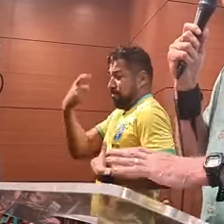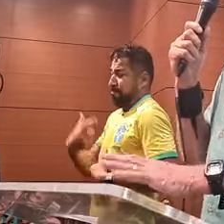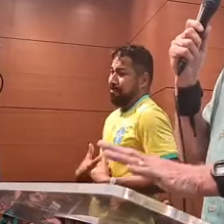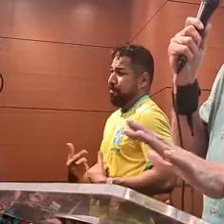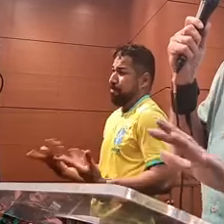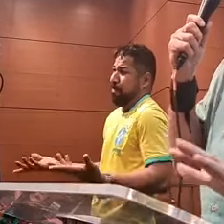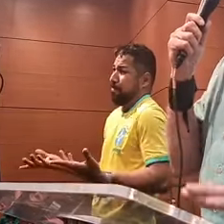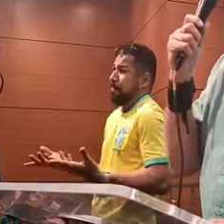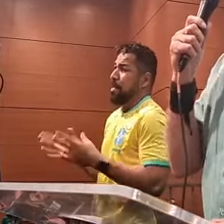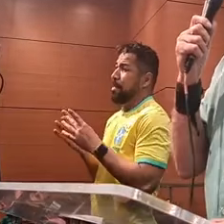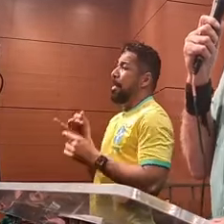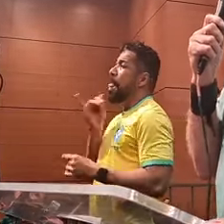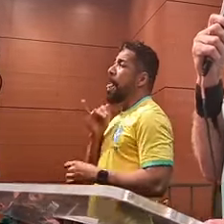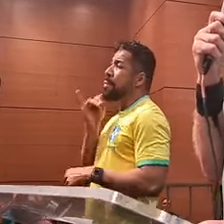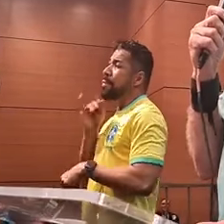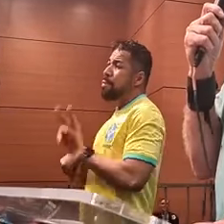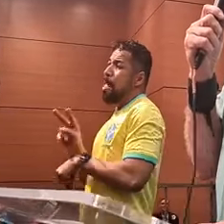um passageiro aqui.